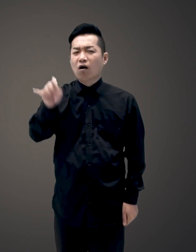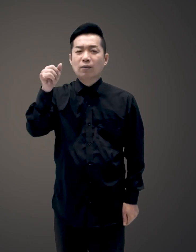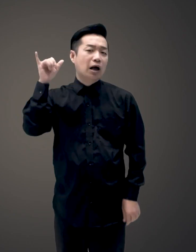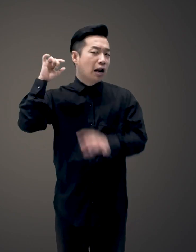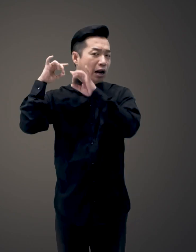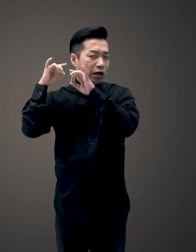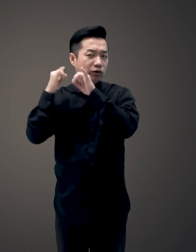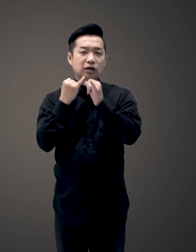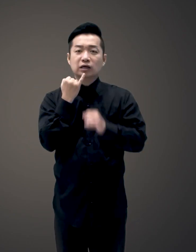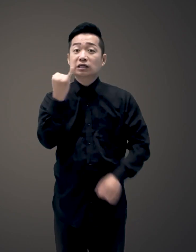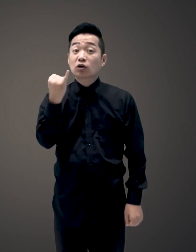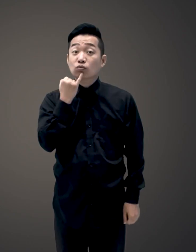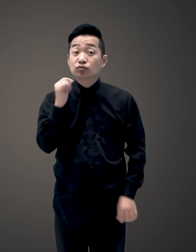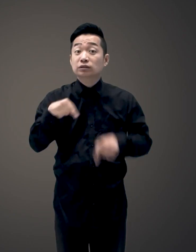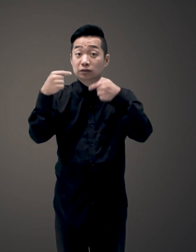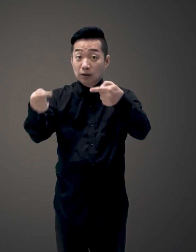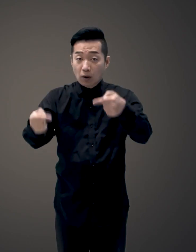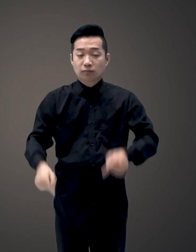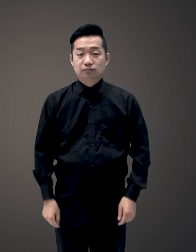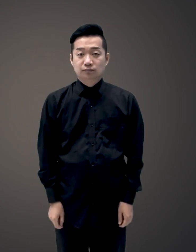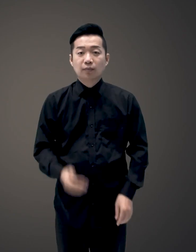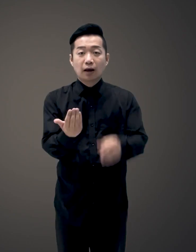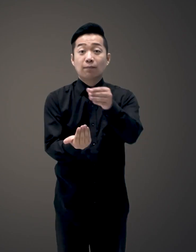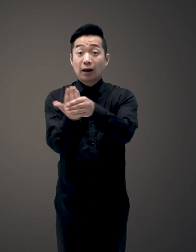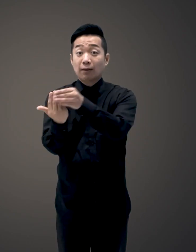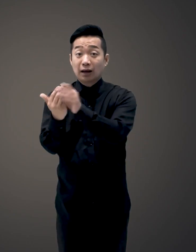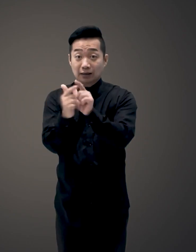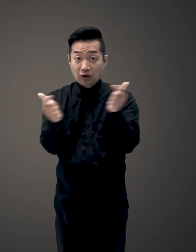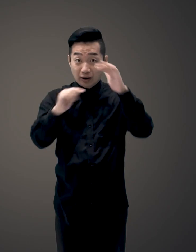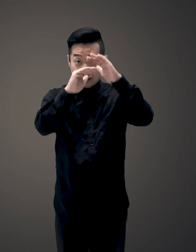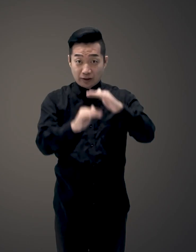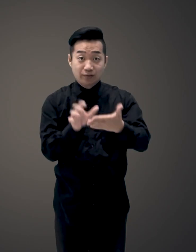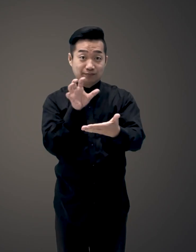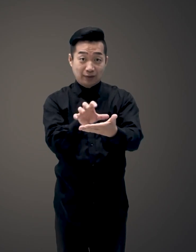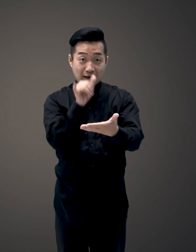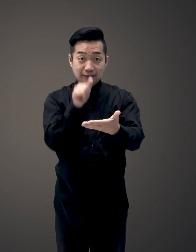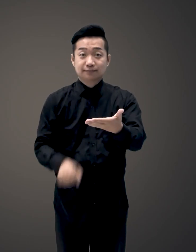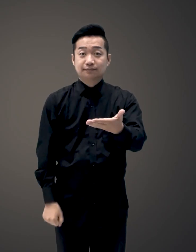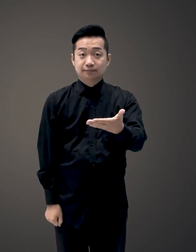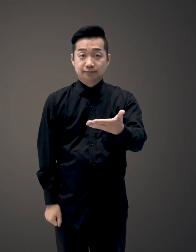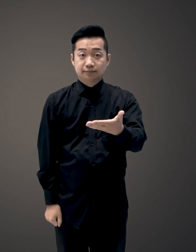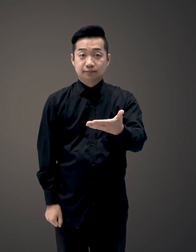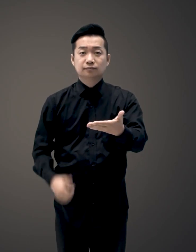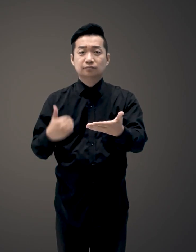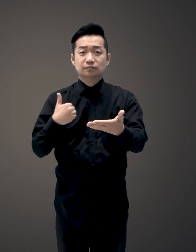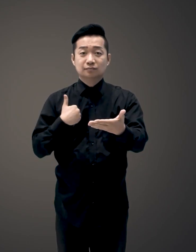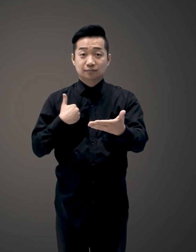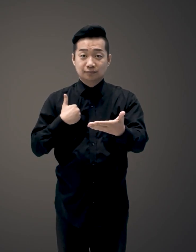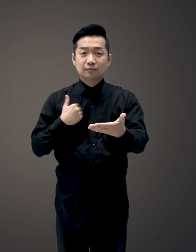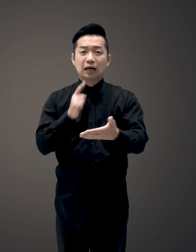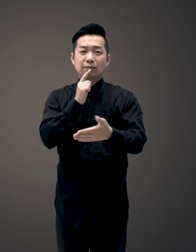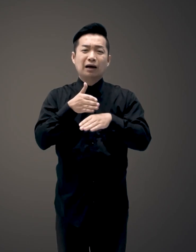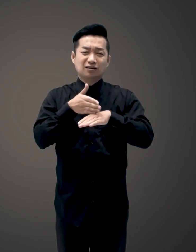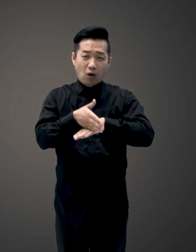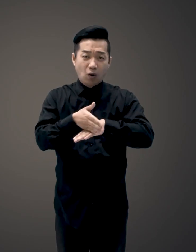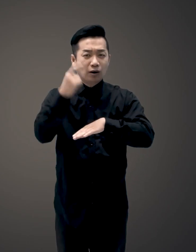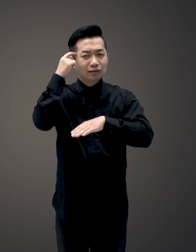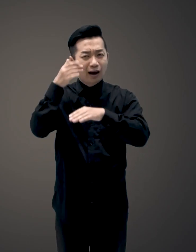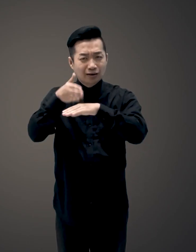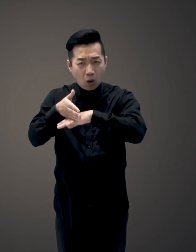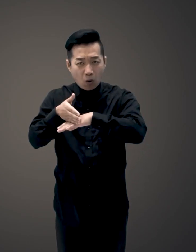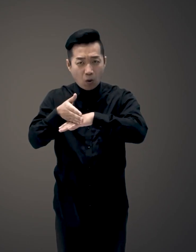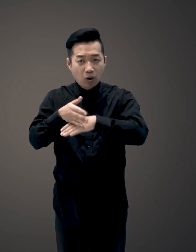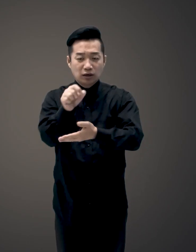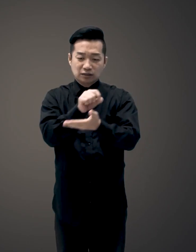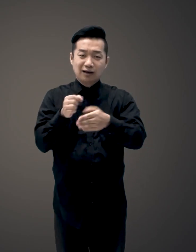라디오 인터뷰를 하게 되면서 일어나는 일들을 담고 있습니다. 저는 말도 느리고